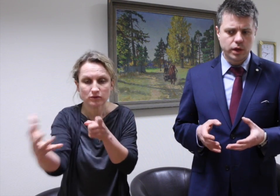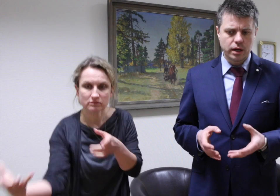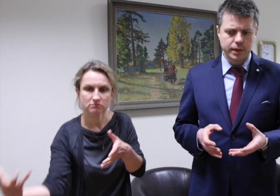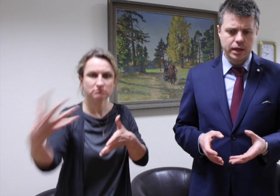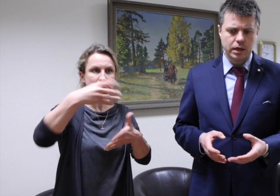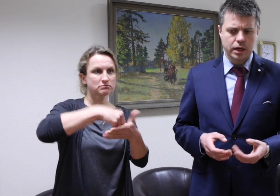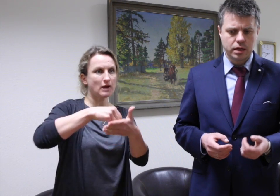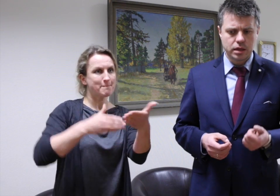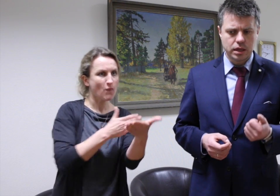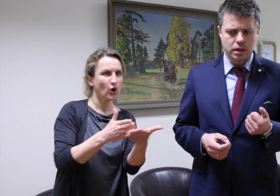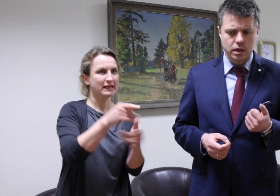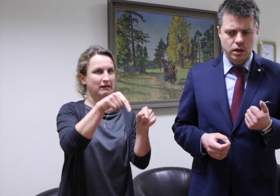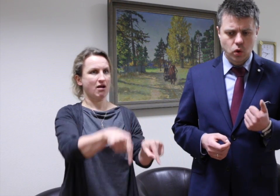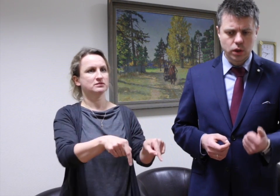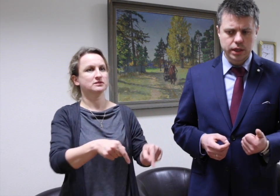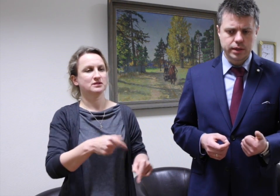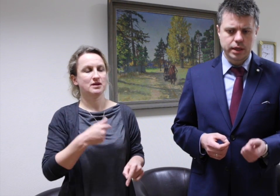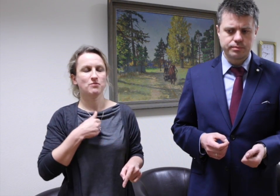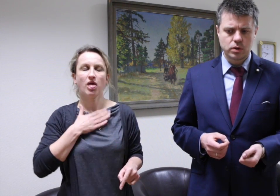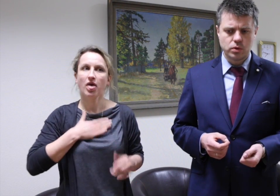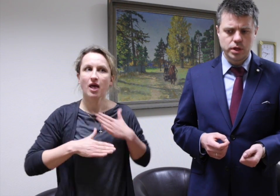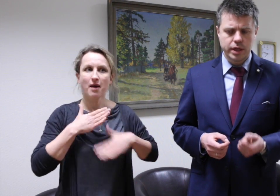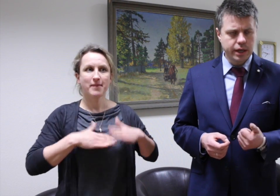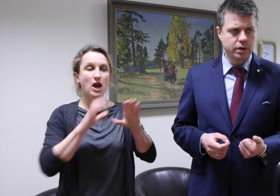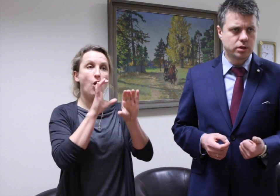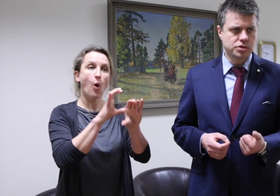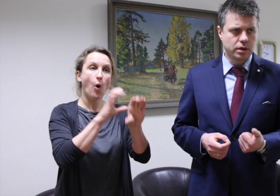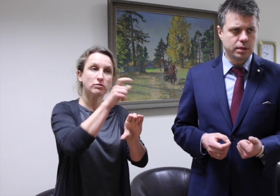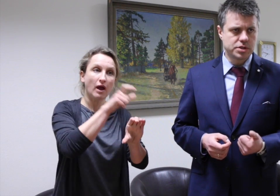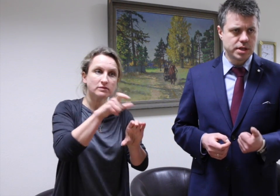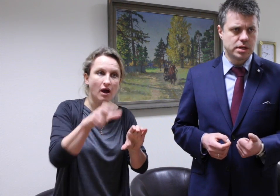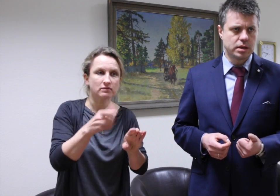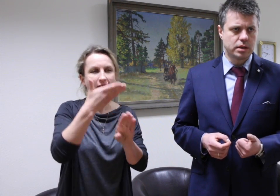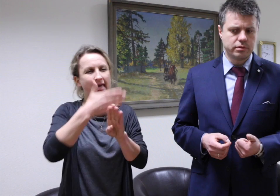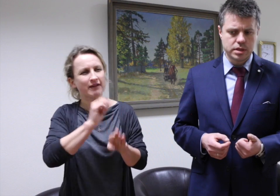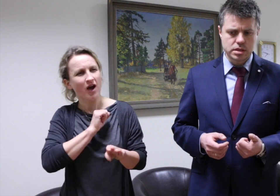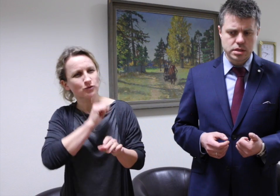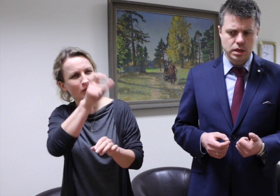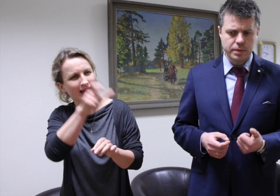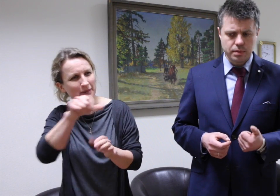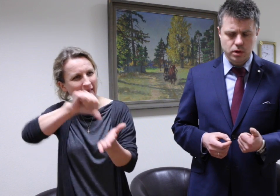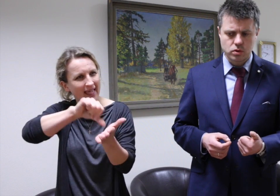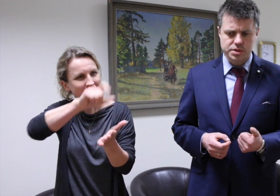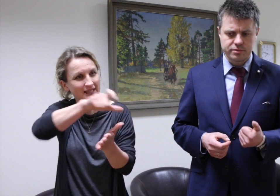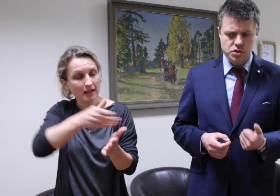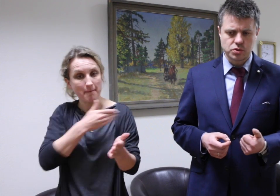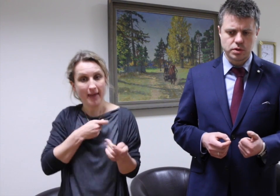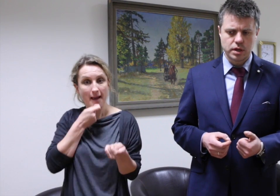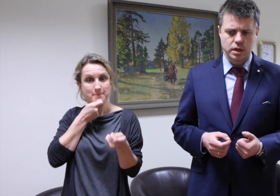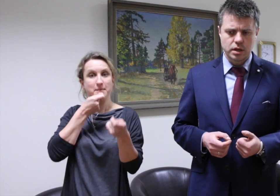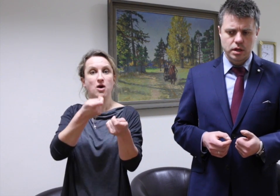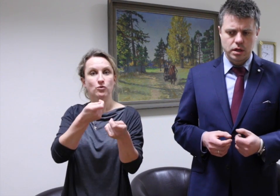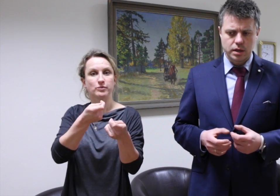Ja mul on hea meel, et nii hooldajate kui erivajadustega inimeste esindajad võtsid selle meie pakkumise